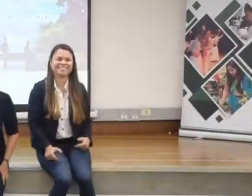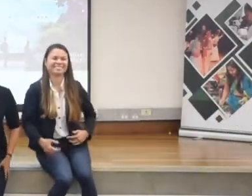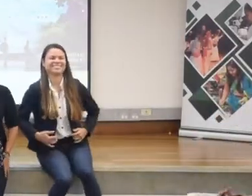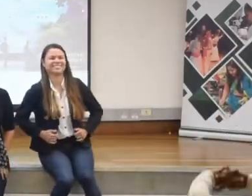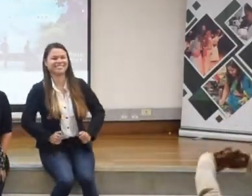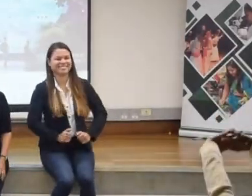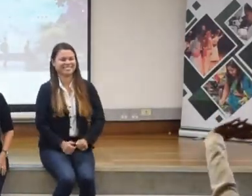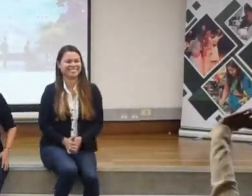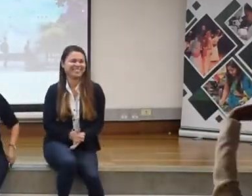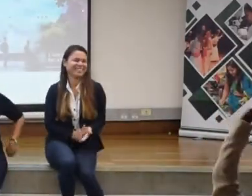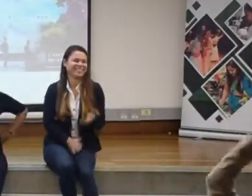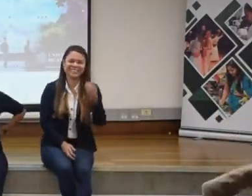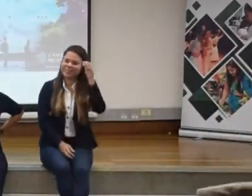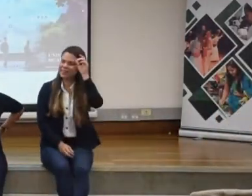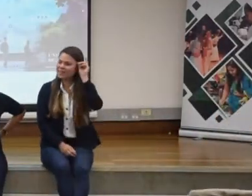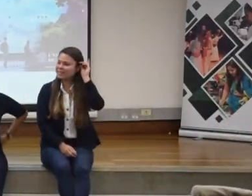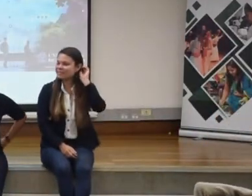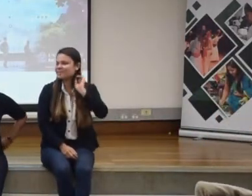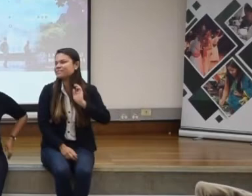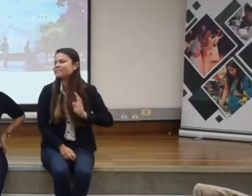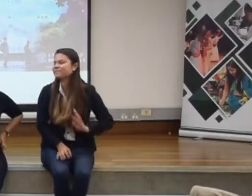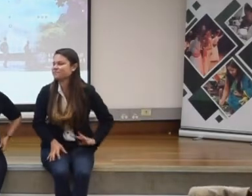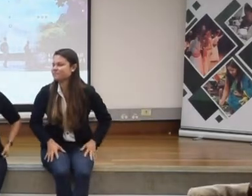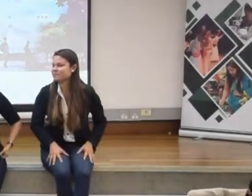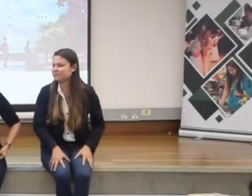Traigan plata.